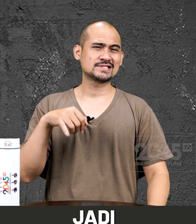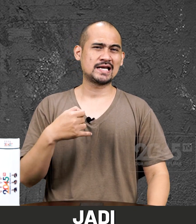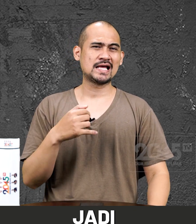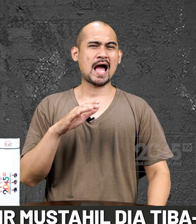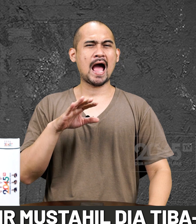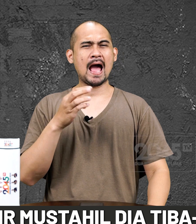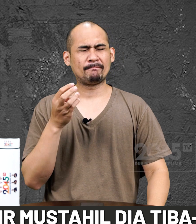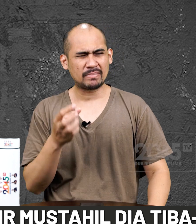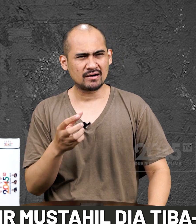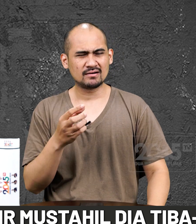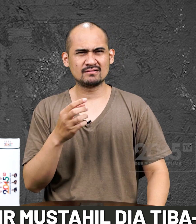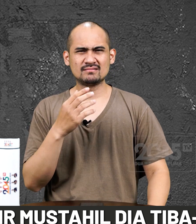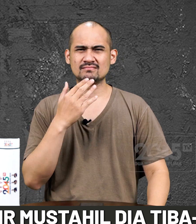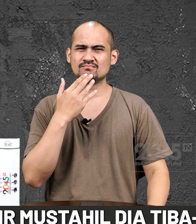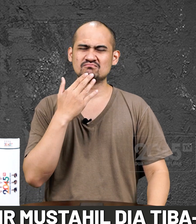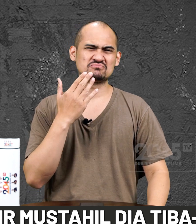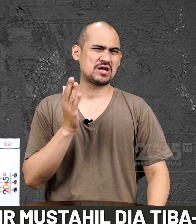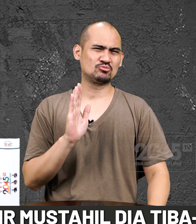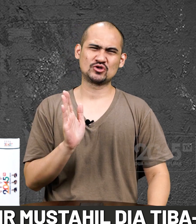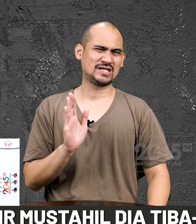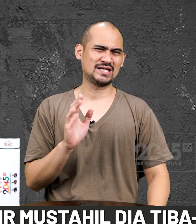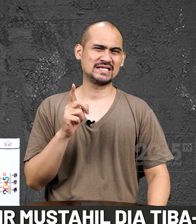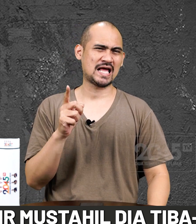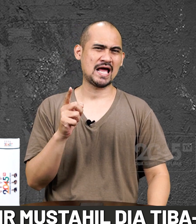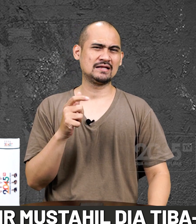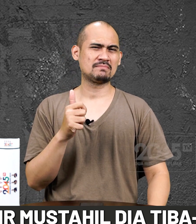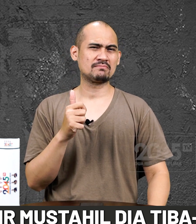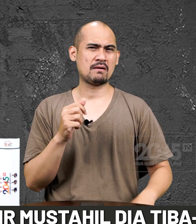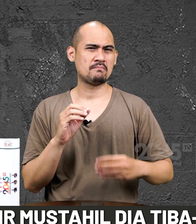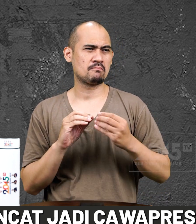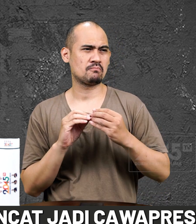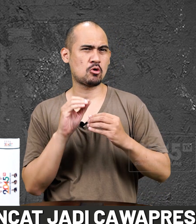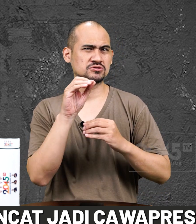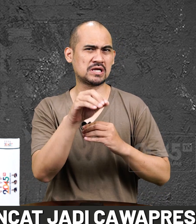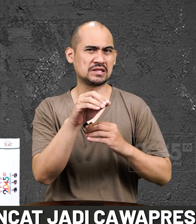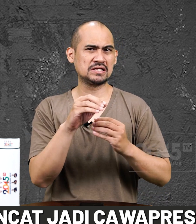Jadi, hampir mustahil dia tiba-tiba meloncat jadi cawapres dari Partai